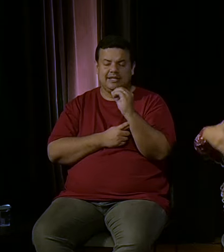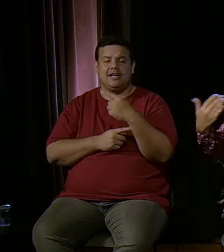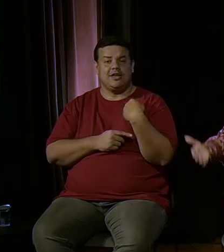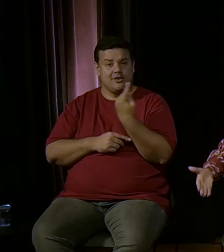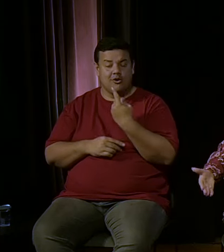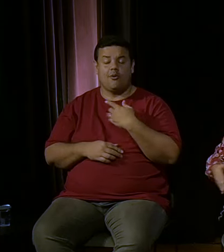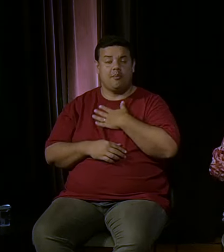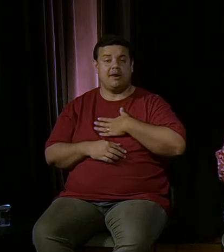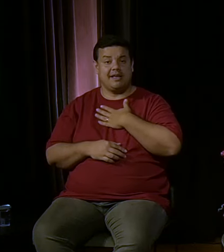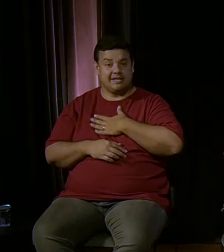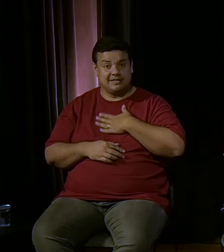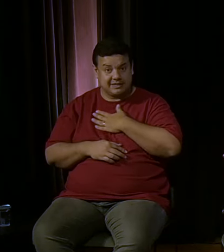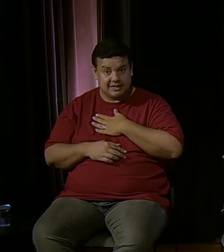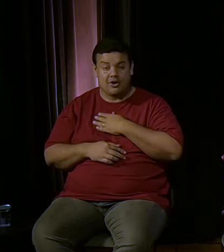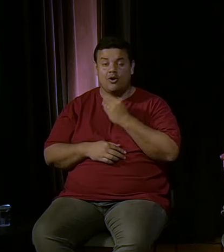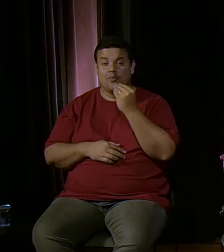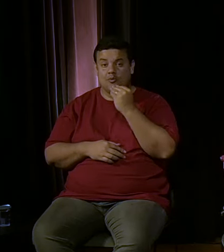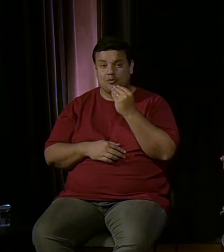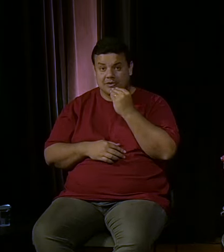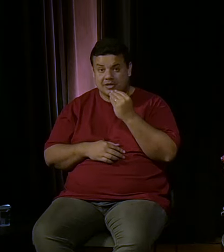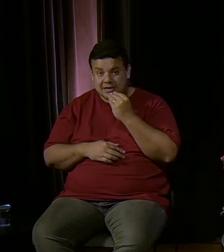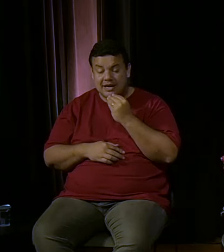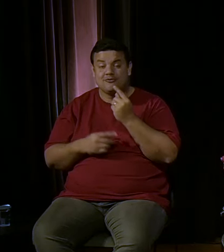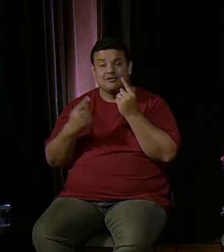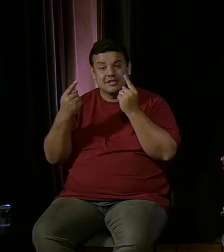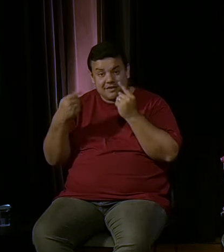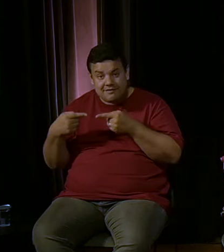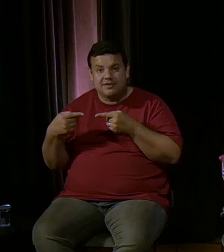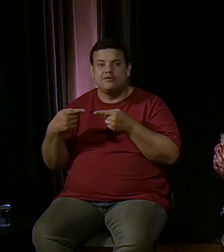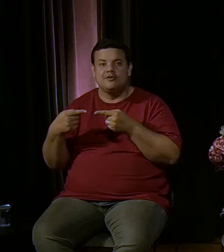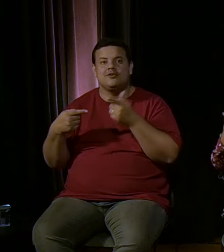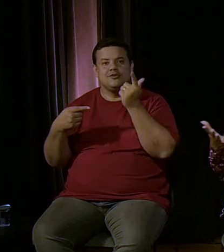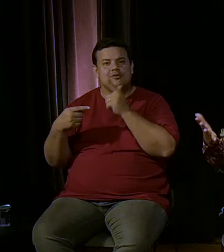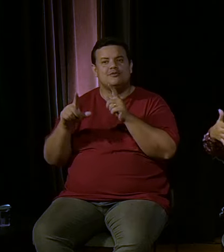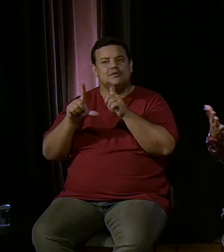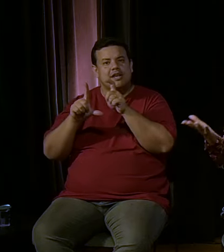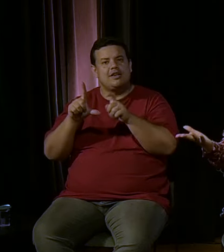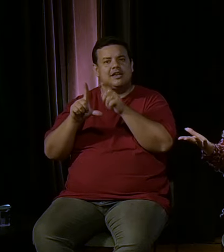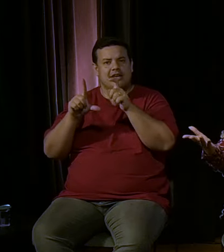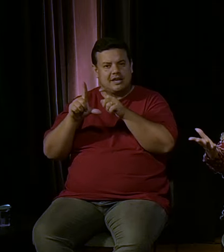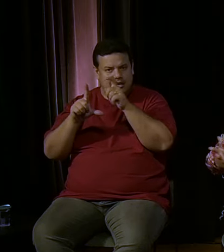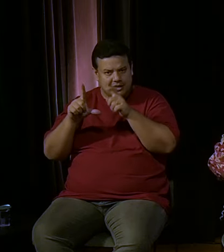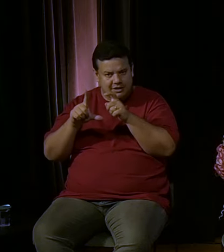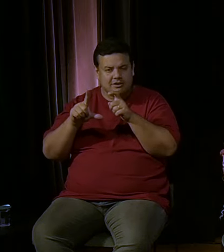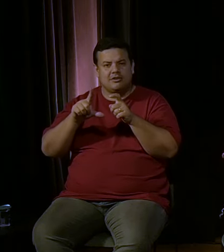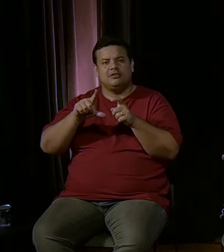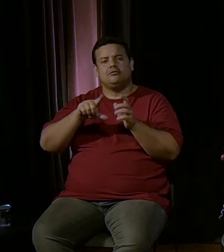e o desafio de restaurar o filme digitalmente, que em breve a gente espera que